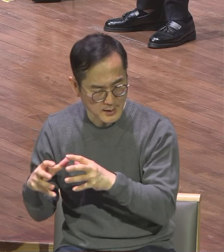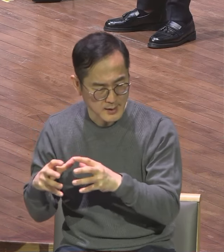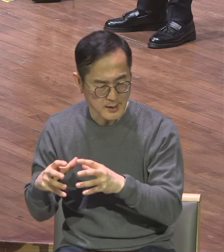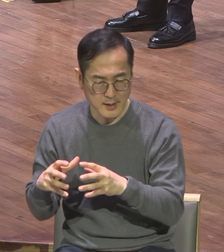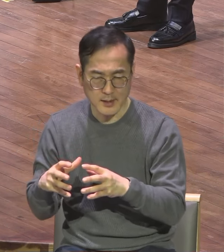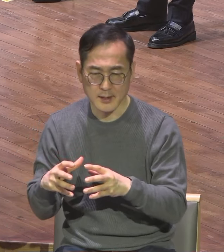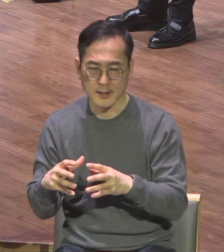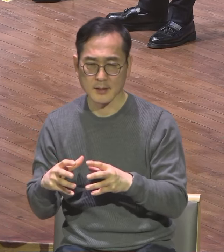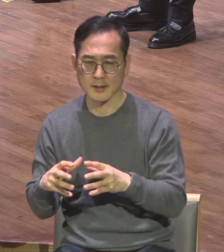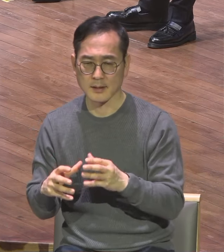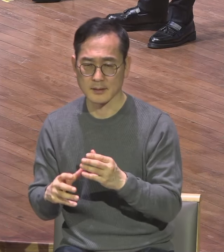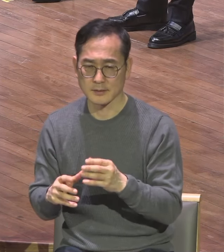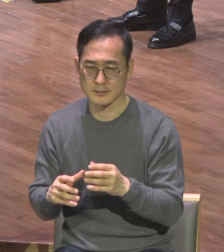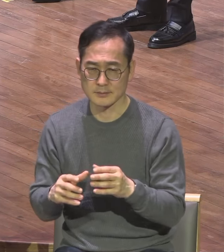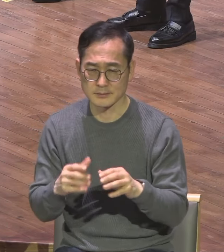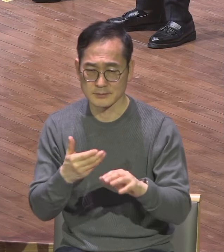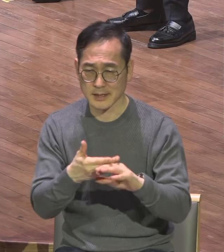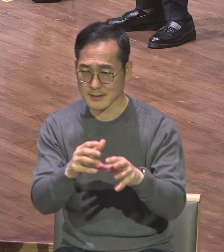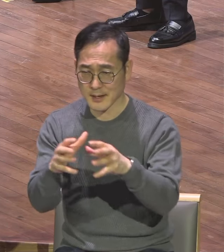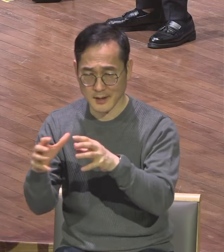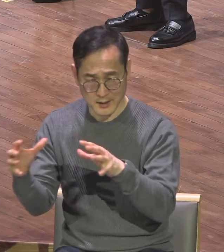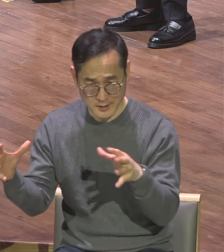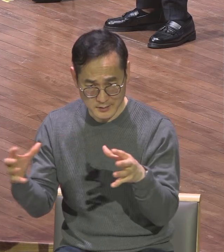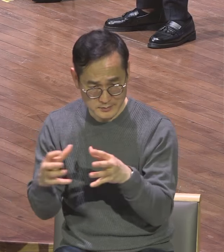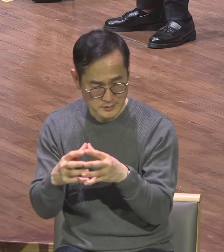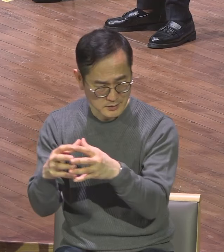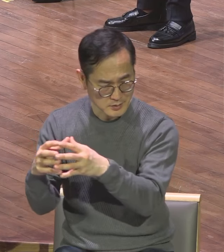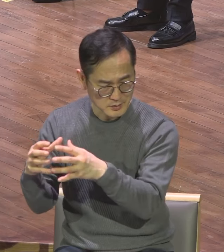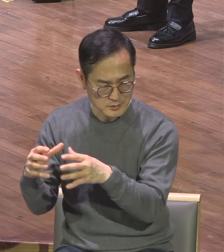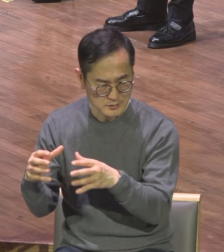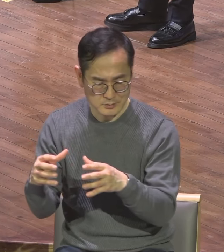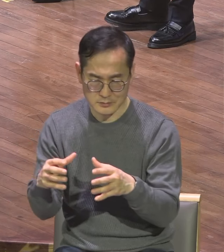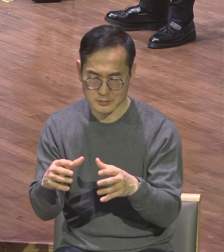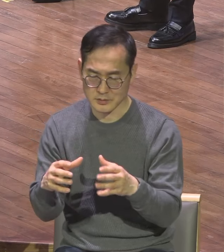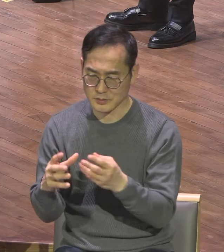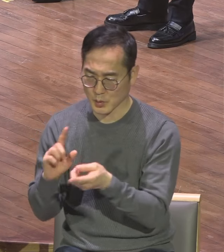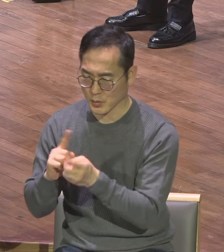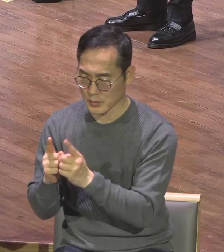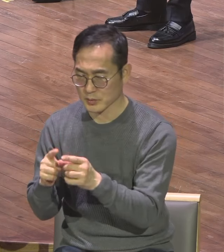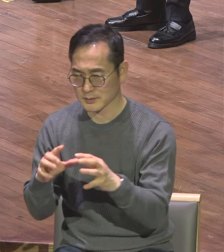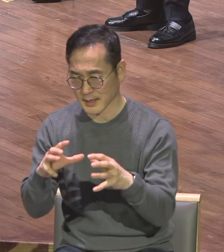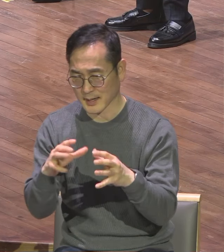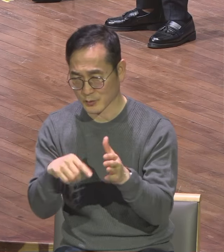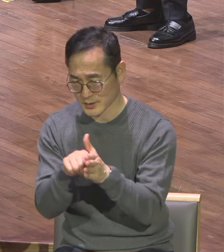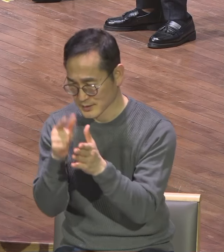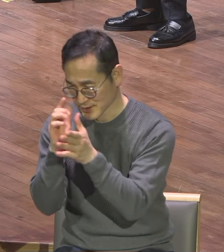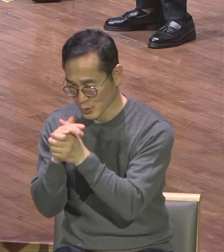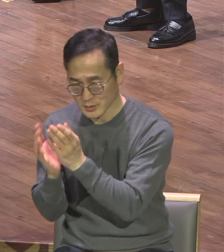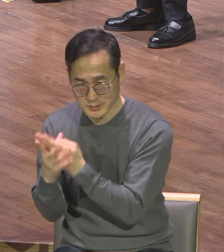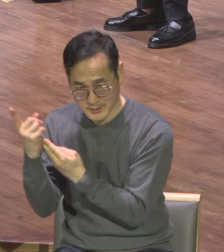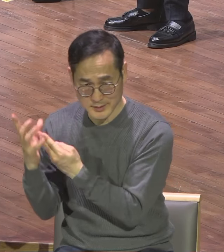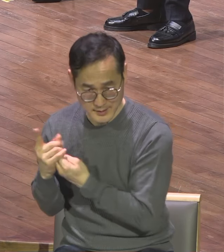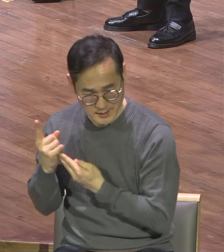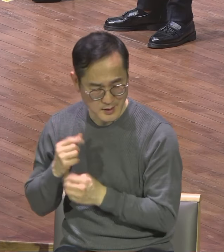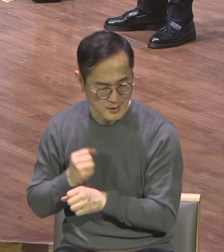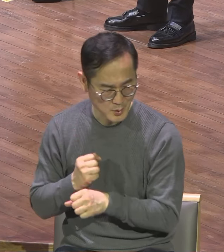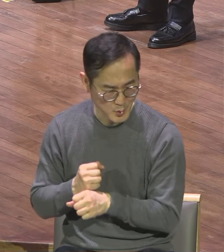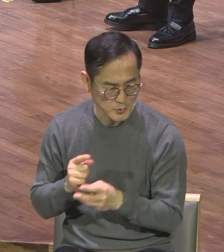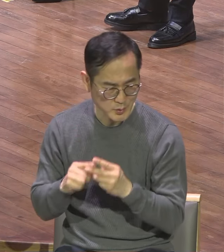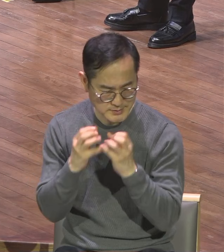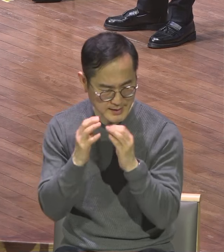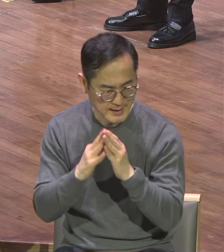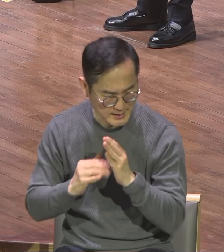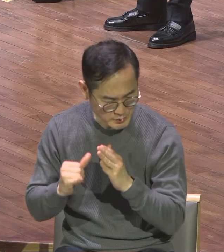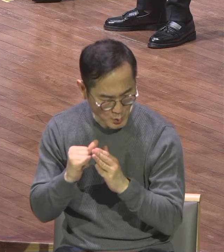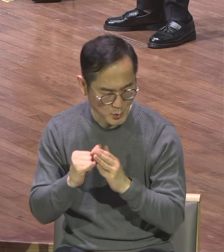모든 새가족들의 예배화와 교회화를 위해서, 그리고 영혼의 모든 환우들의 질병 치유를 위해서 개인과 꼭 각 가정의 기도 제목을 위해서 다시